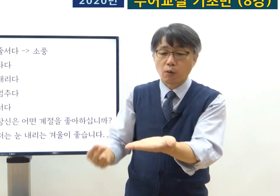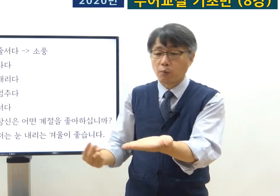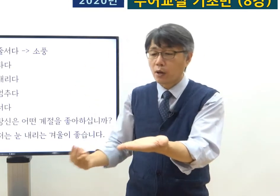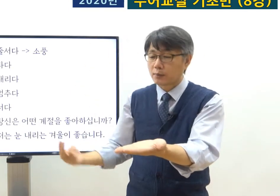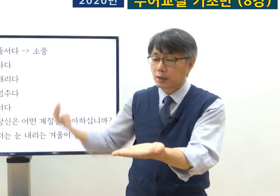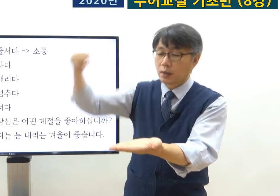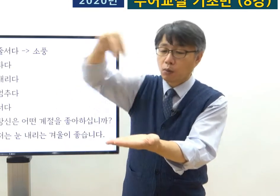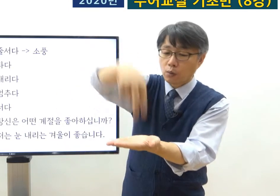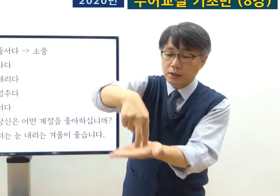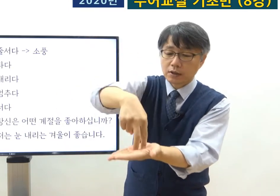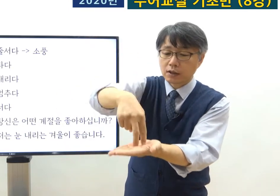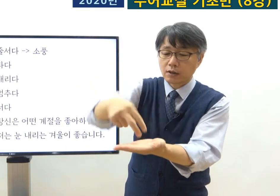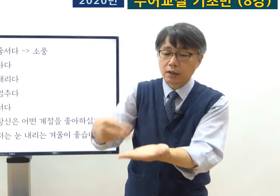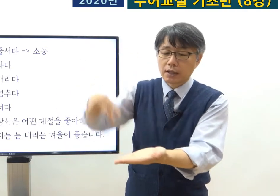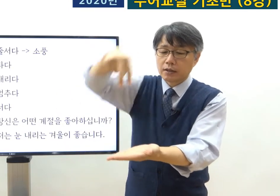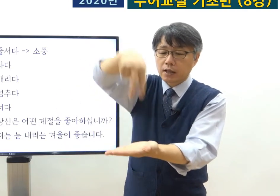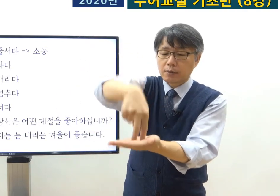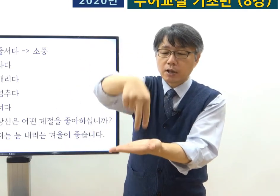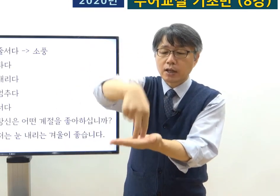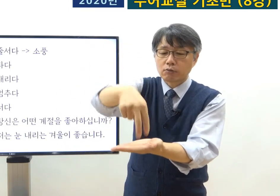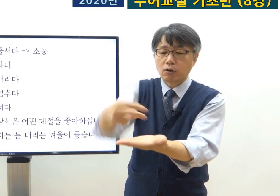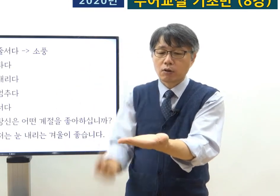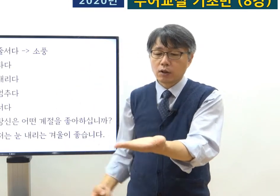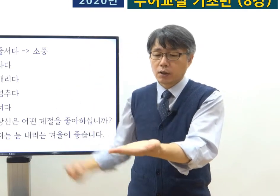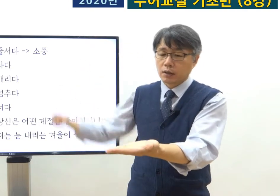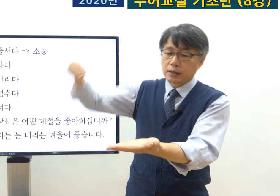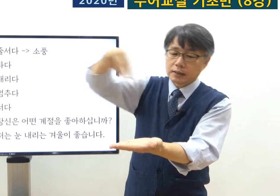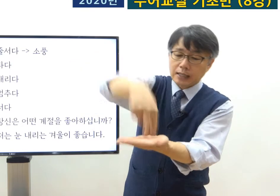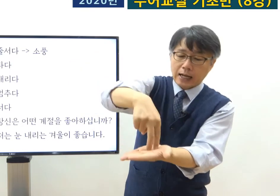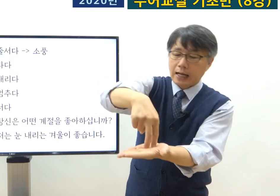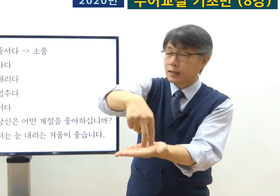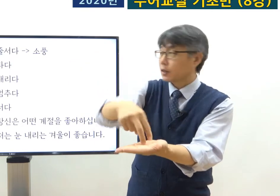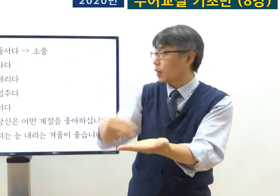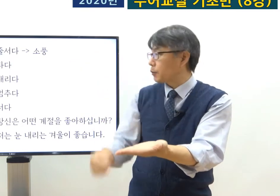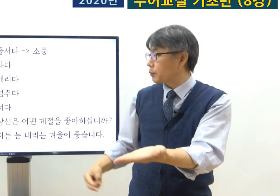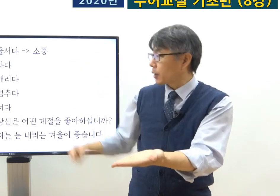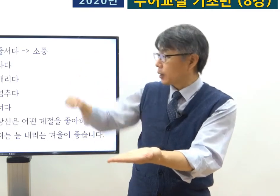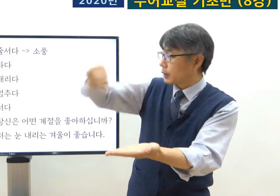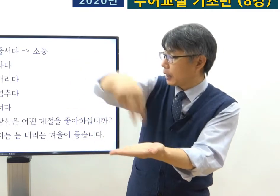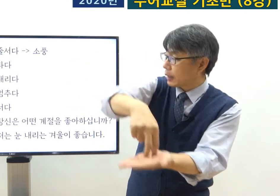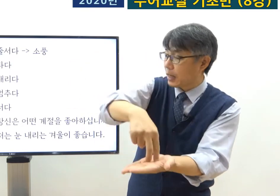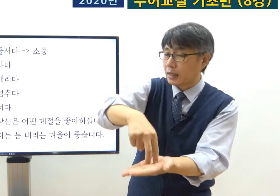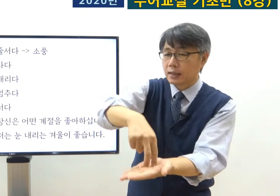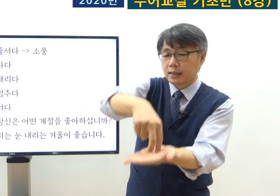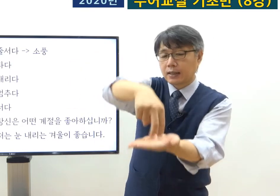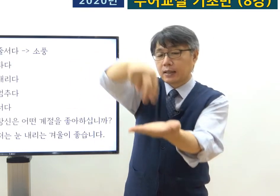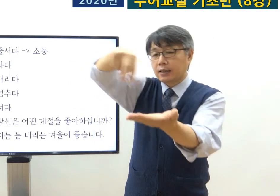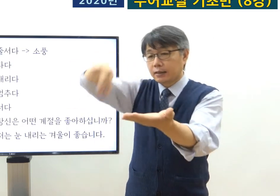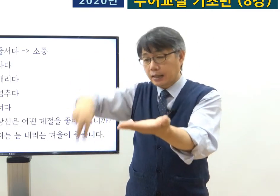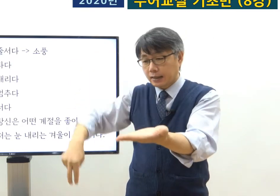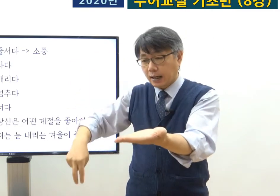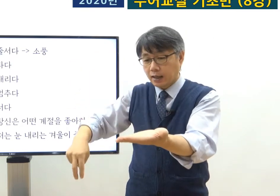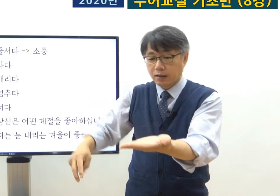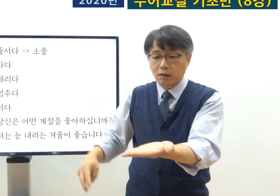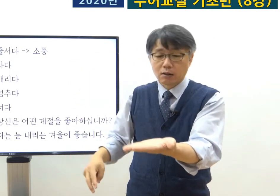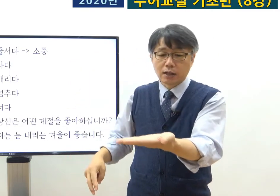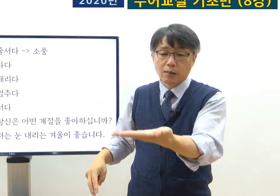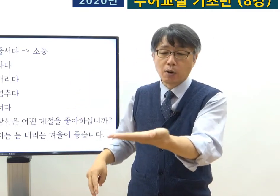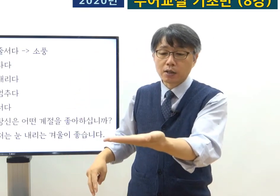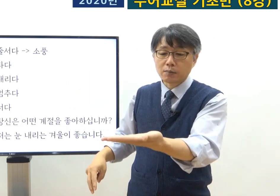뭐가 있으면 이렇게 올라서는 거예요. 이렇게 하면 서다고요. 타다 이렇게 하면 됩니다. 타다, 내리다. 자, 뭐가 있으면,